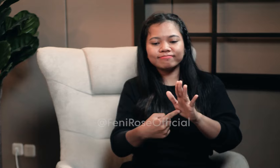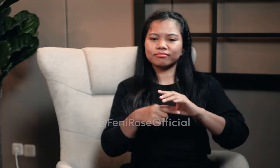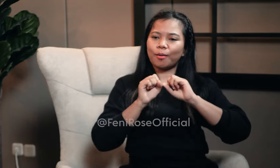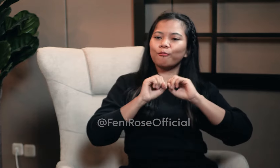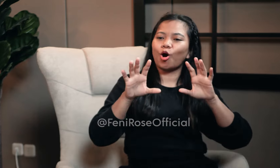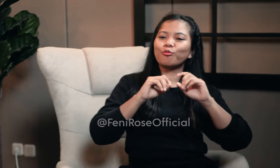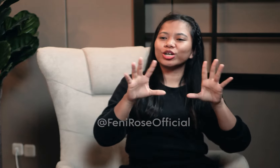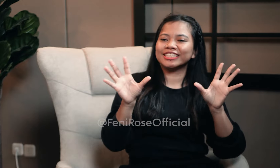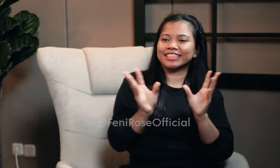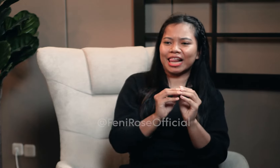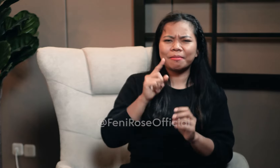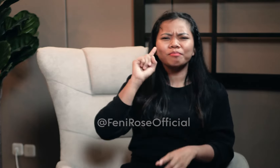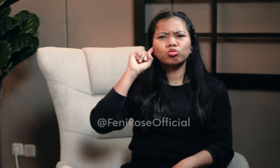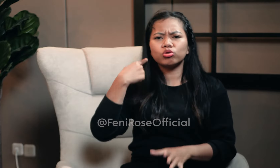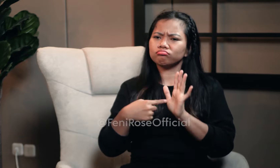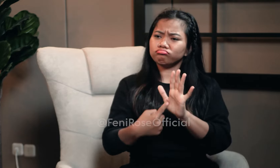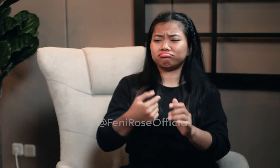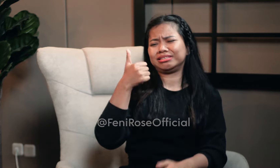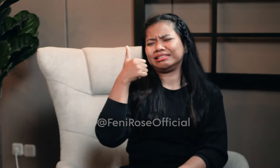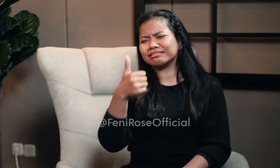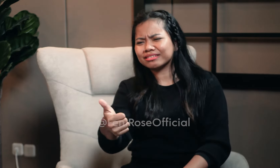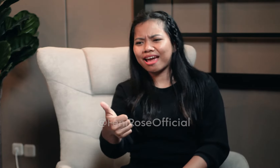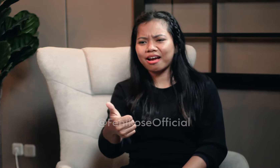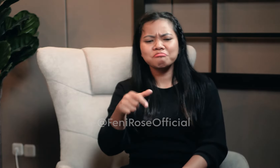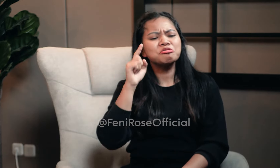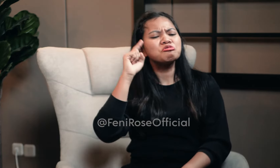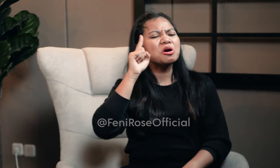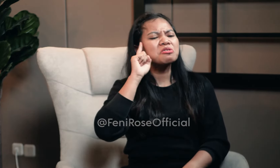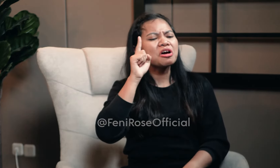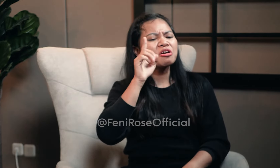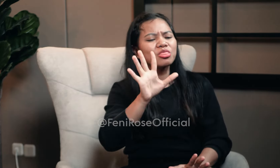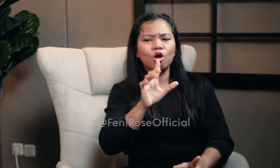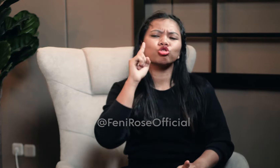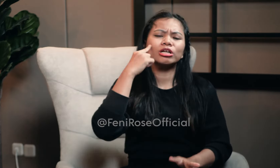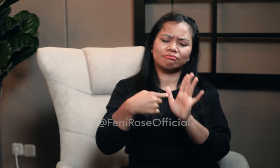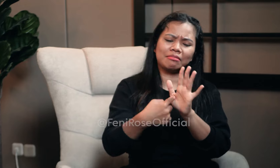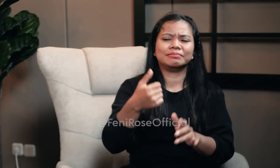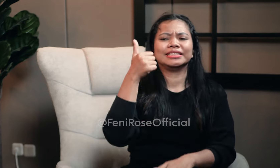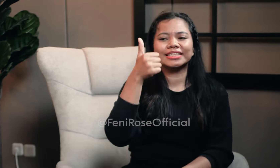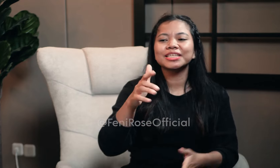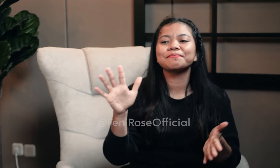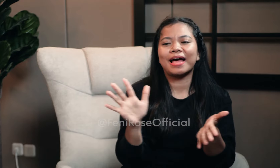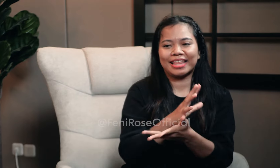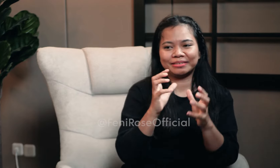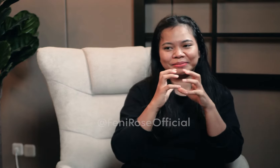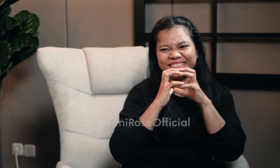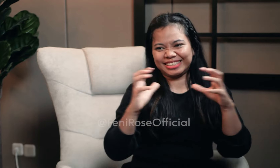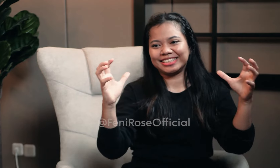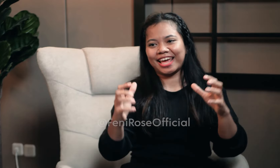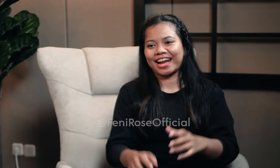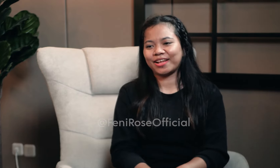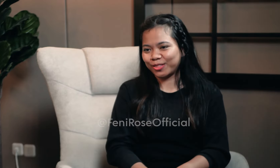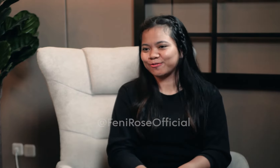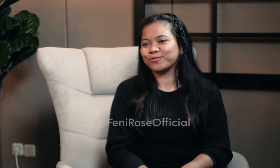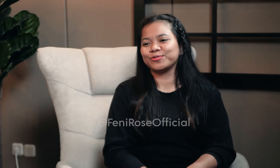terima saya saya plus promosi teman-teman tuli bahwa teman-teman tuli itu memiliki kemampuan yang besar plus kesempatan yang besar